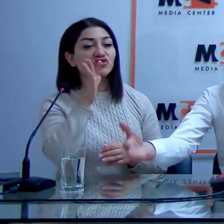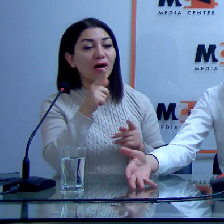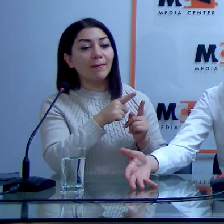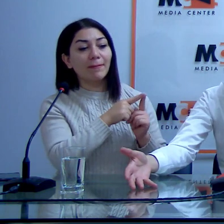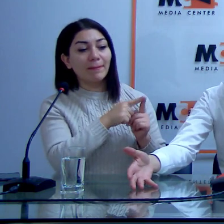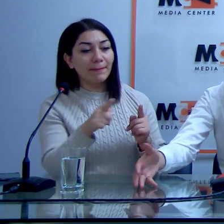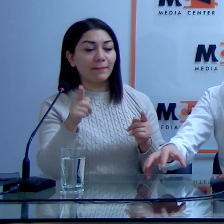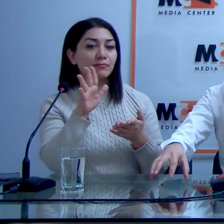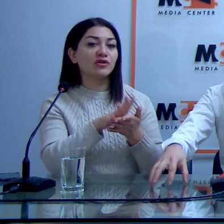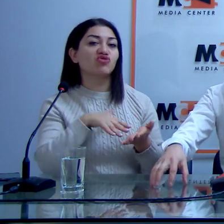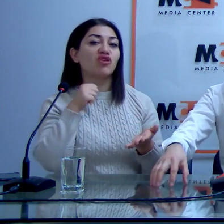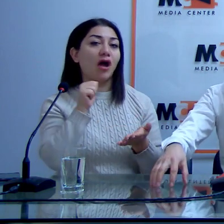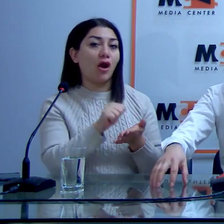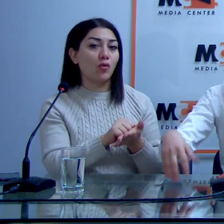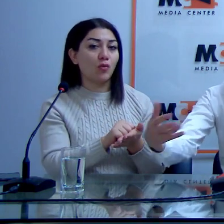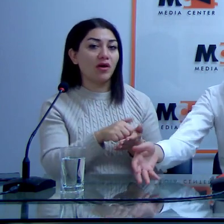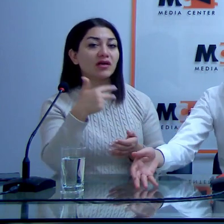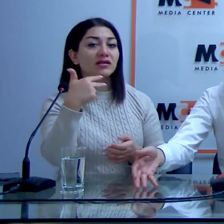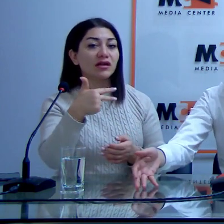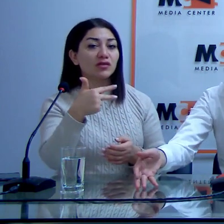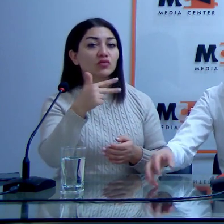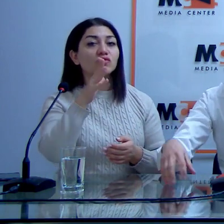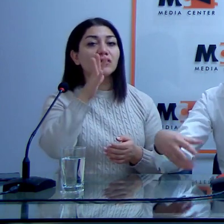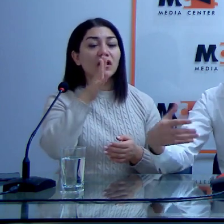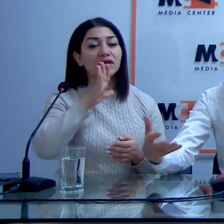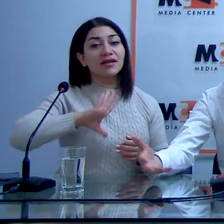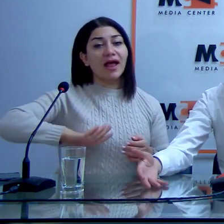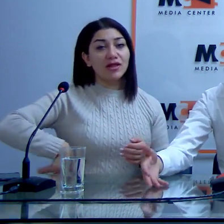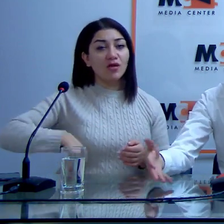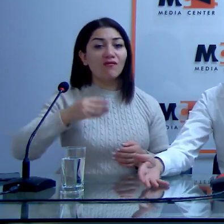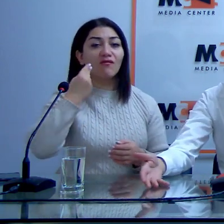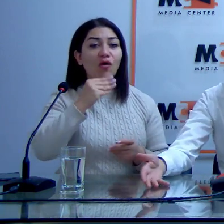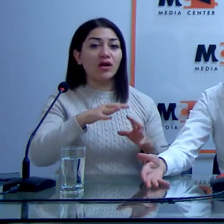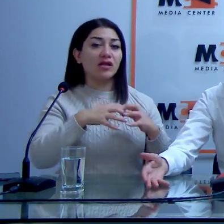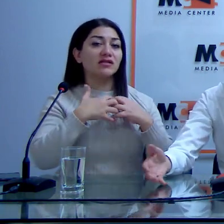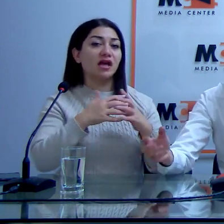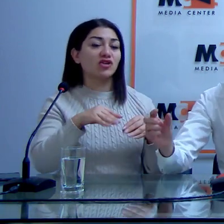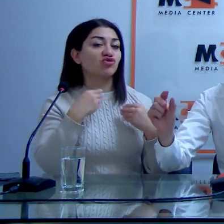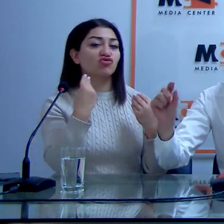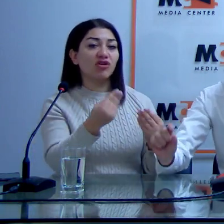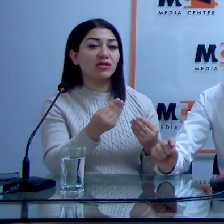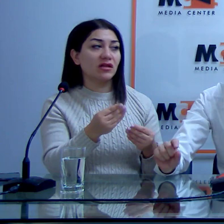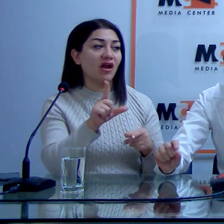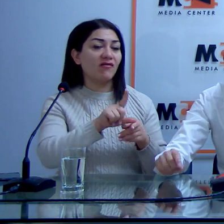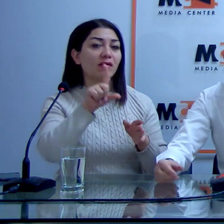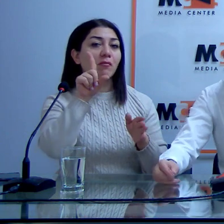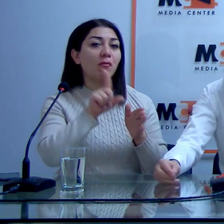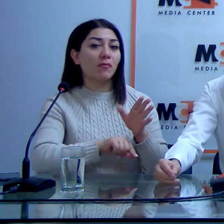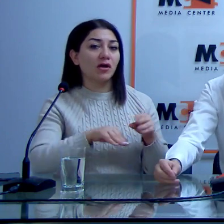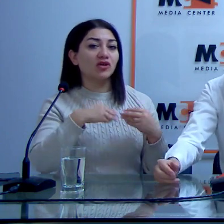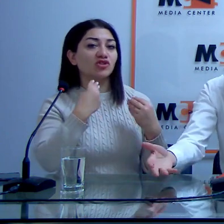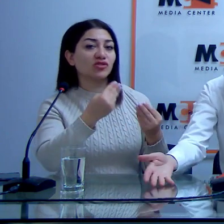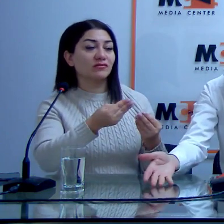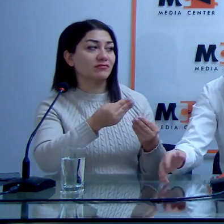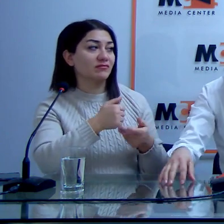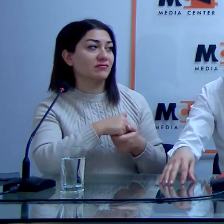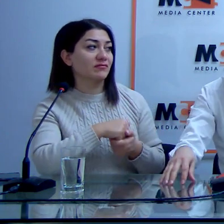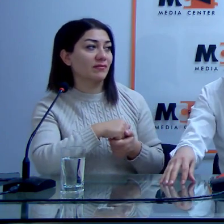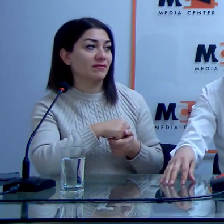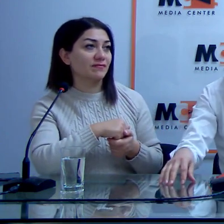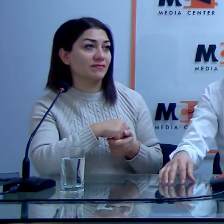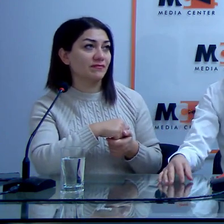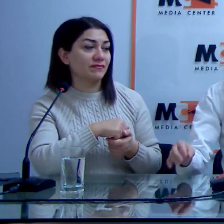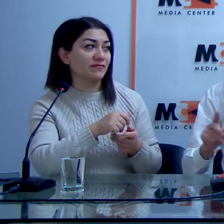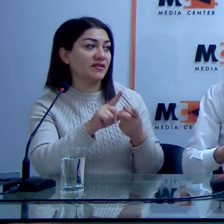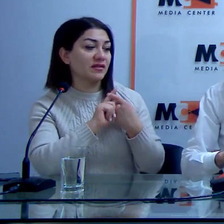то пачаду ба или тут тайна кан кеше то тулака чаку то тела бету айфил эчат и трапа ба